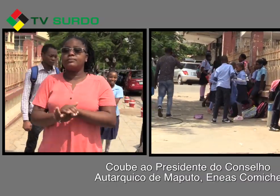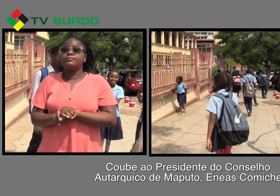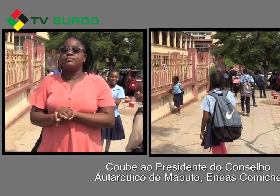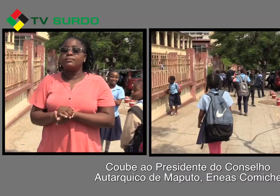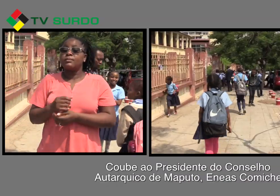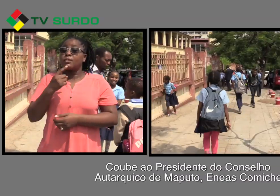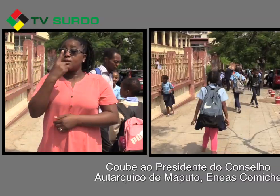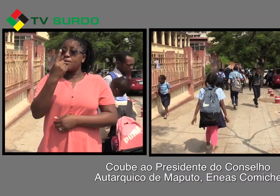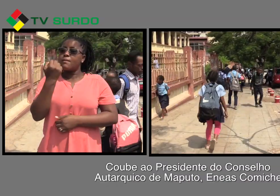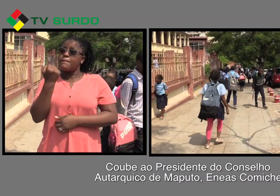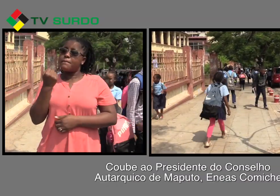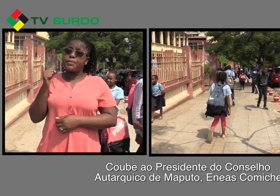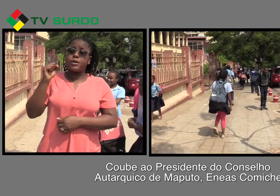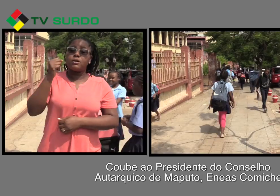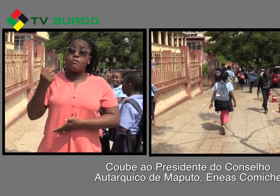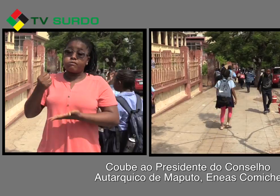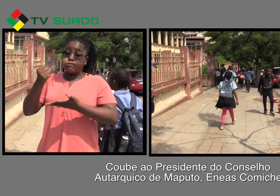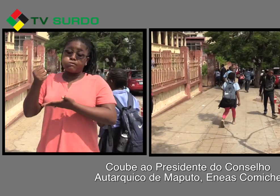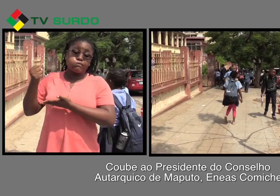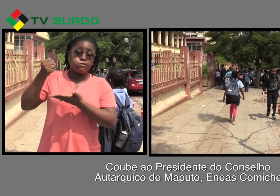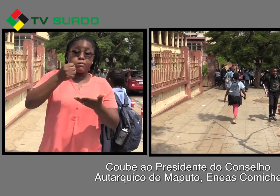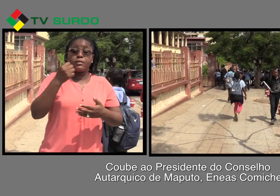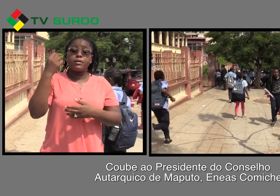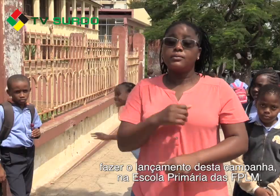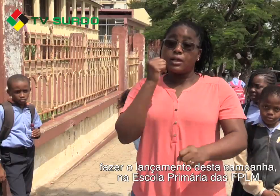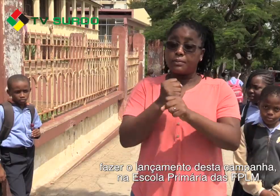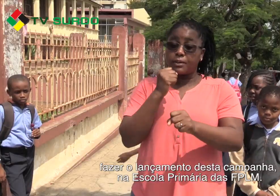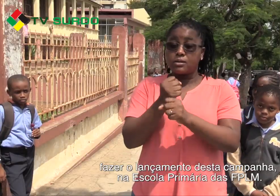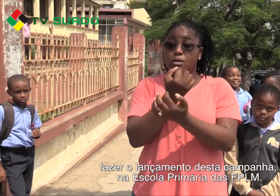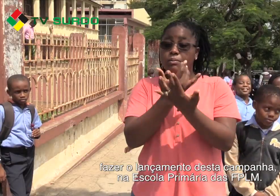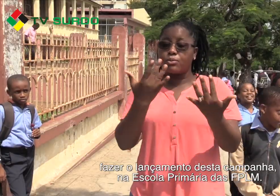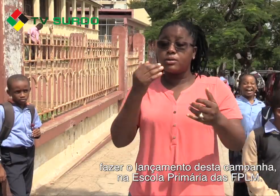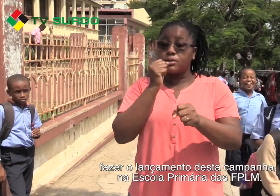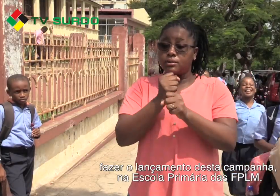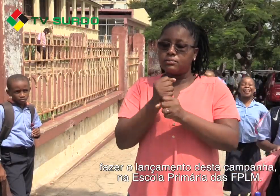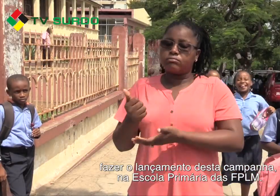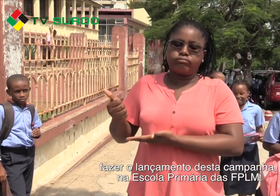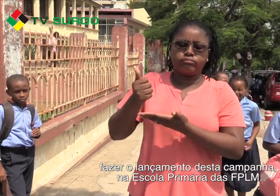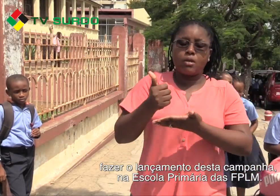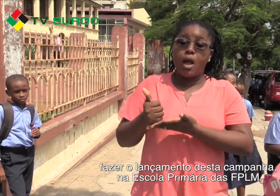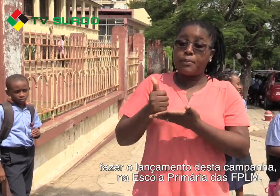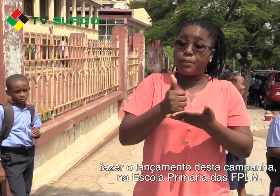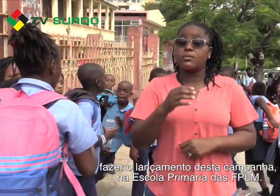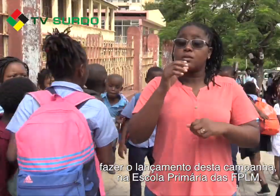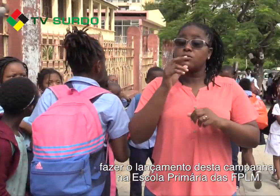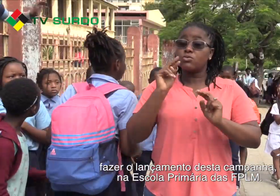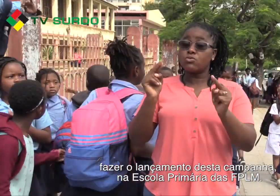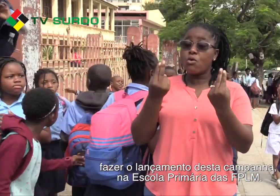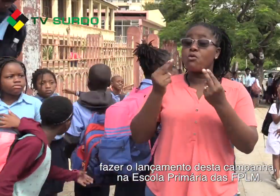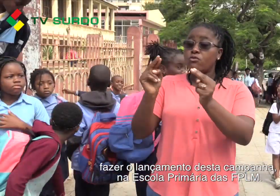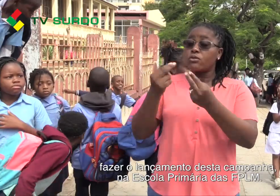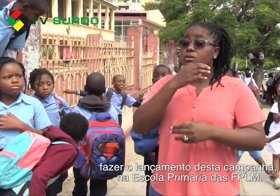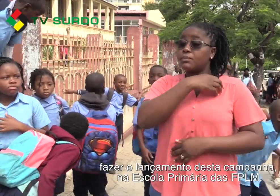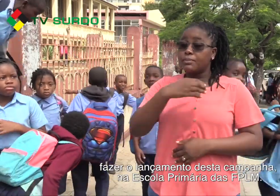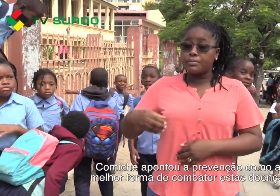presidente do Conselho Autárquico de Maputo, Enesco Mish, fazer o lançamento desta campanha na escola primária das FPLM.